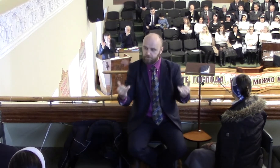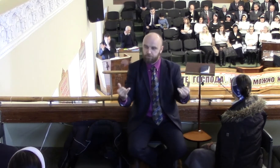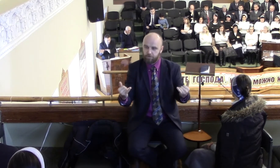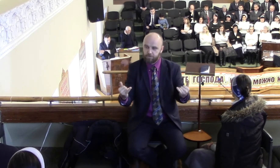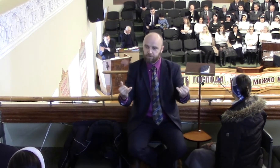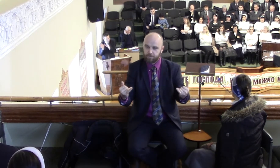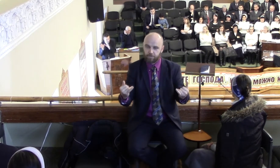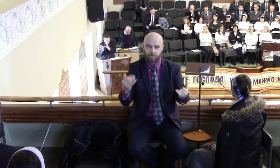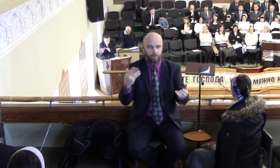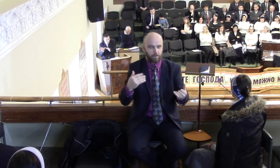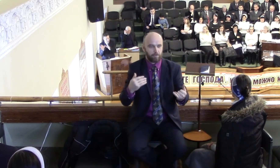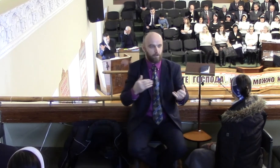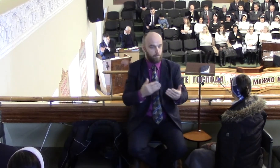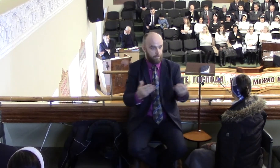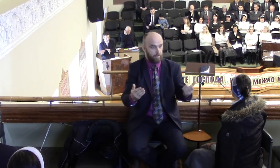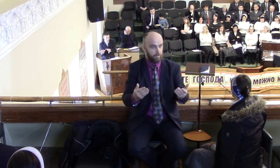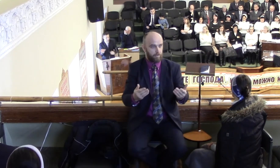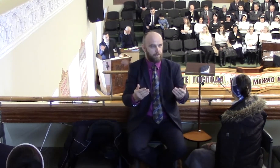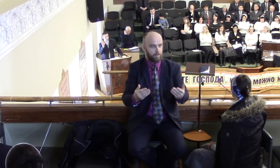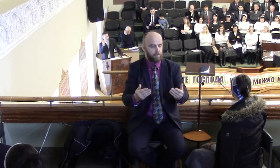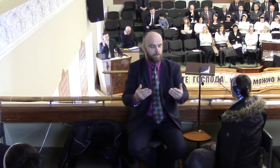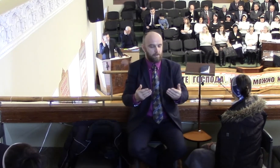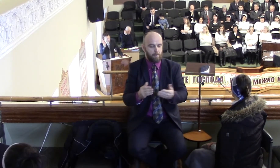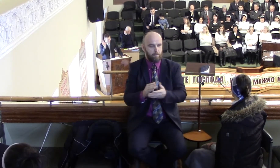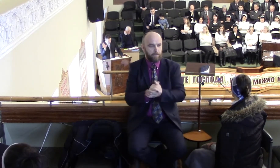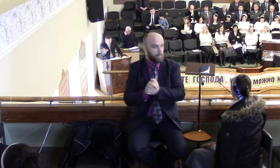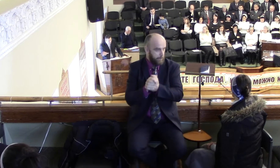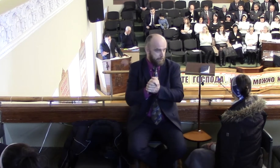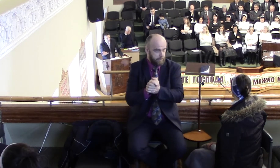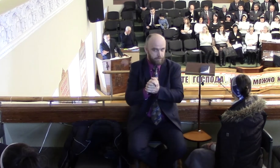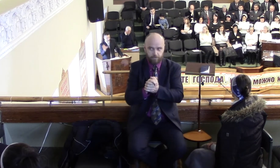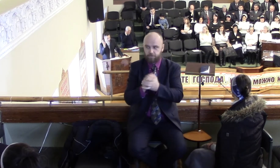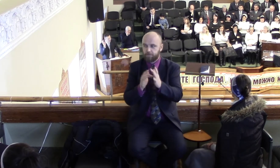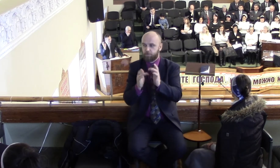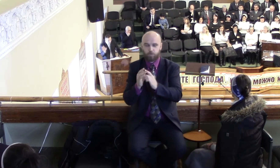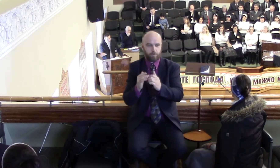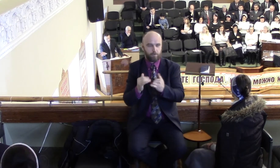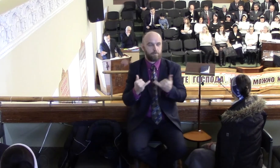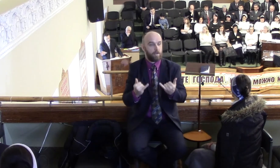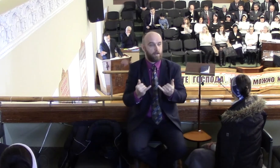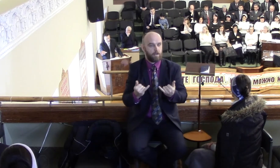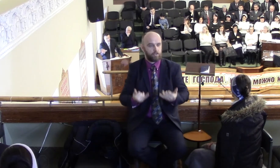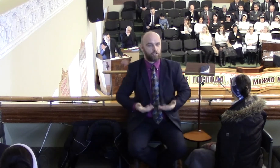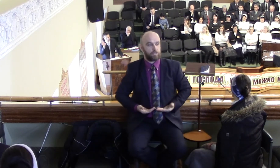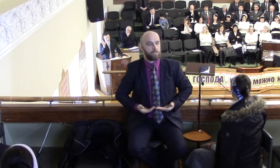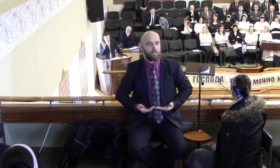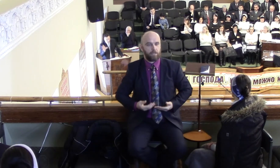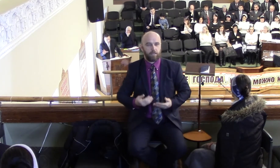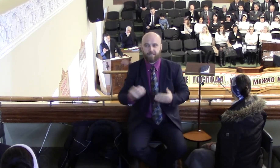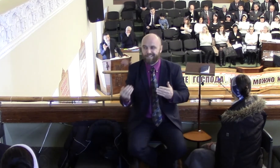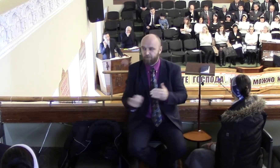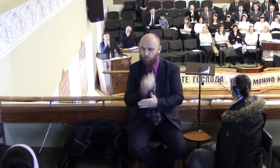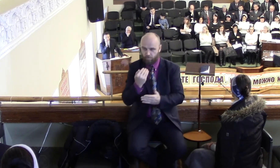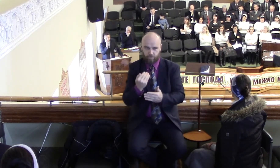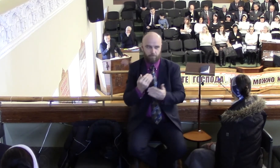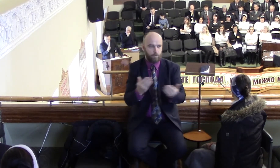будучи воскресшими с Иисусом Христом, для жизни новой, для жизни вечной, мы уже